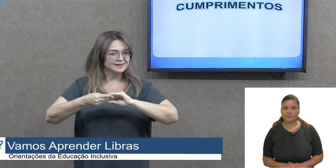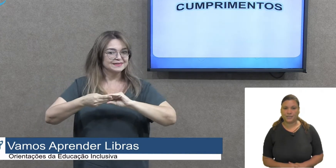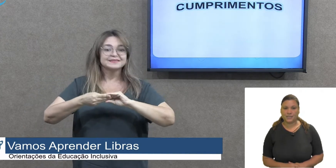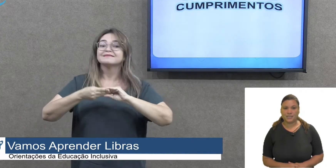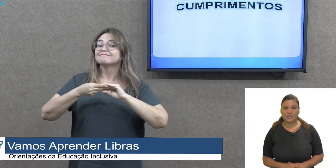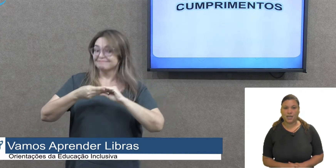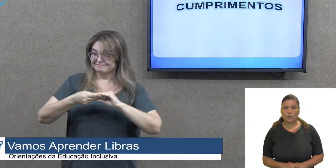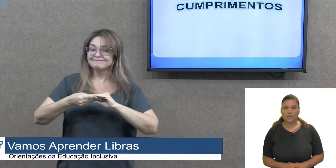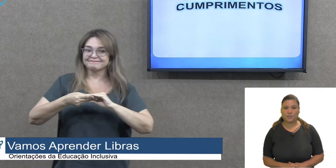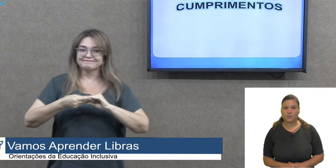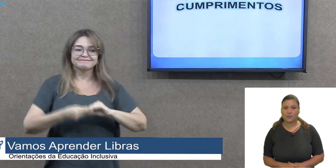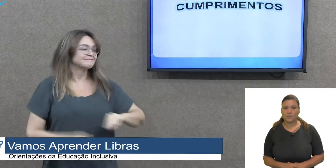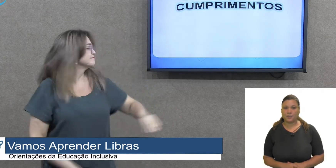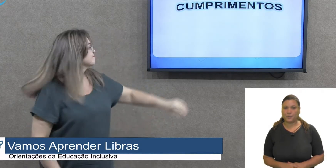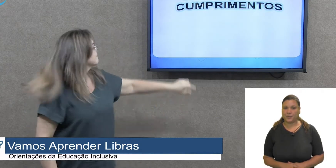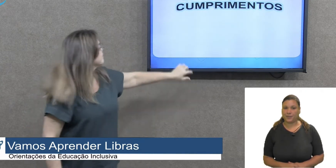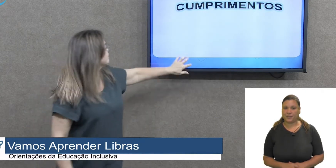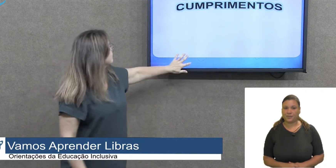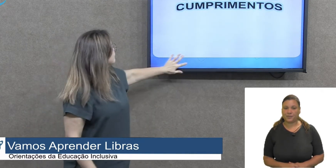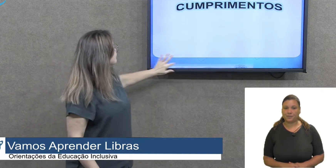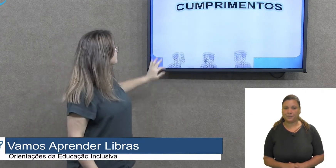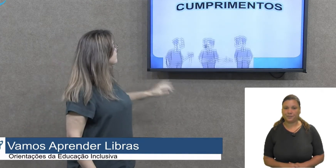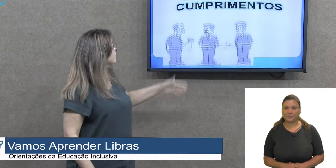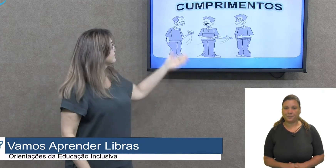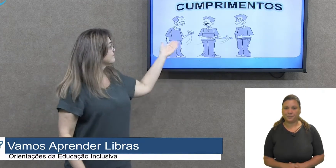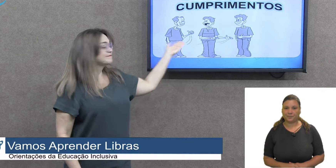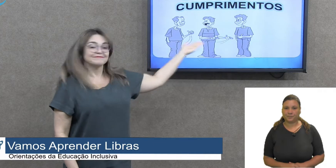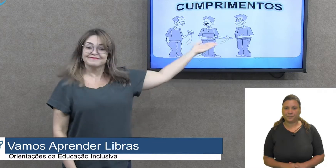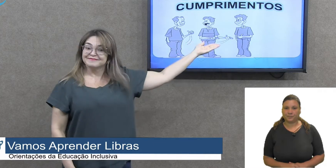Veja, saudações e cumprimentos.